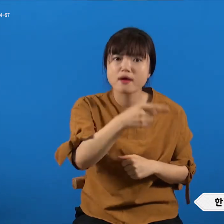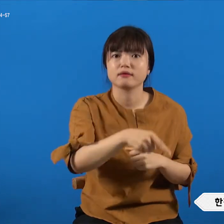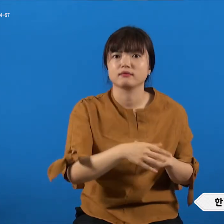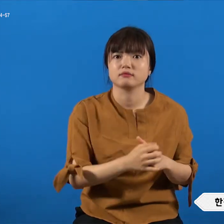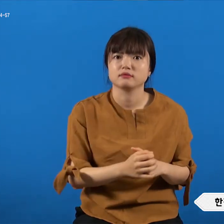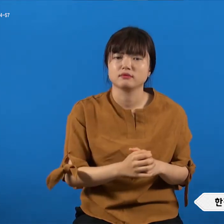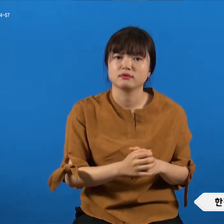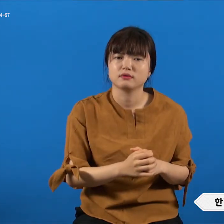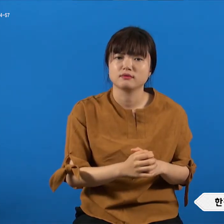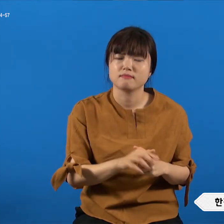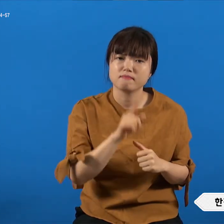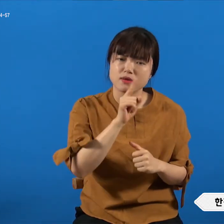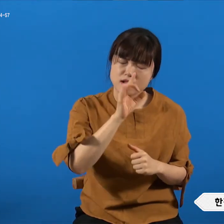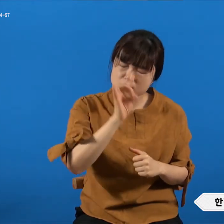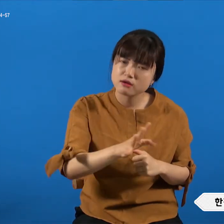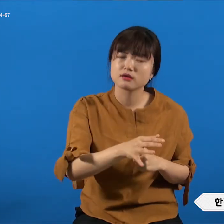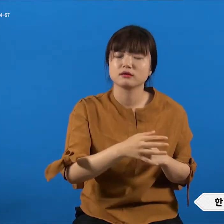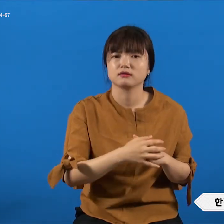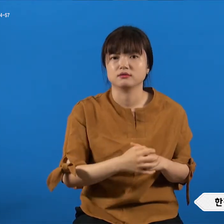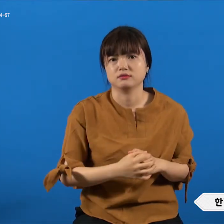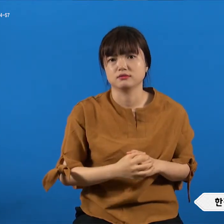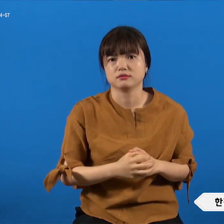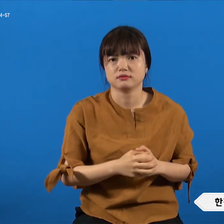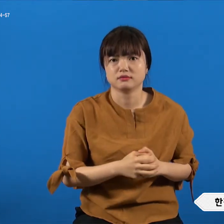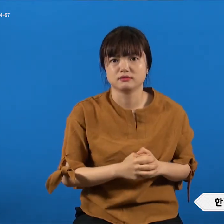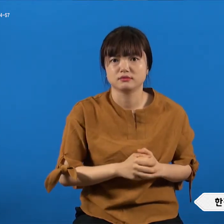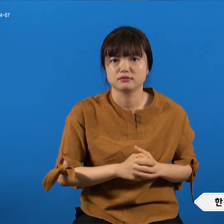교만이지요. 택도 없는.